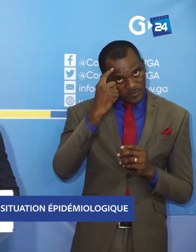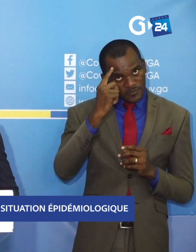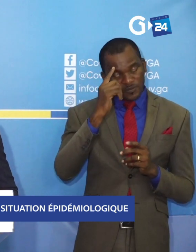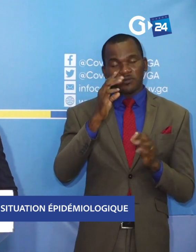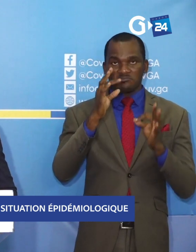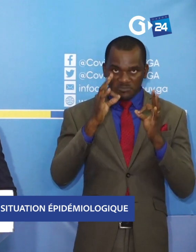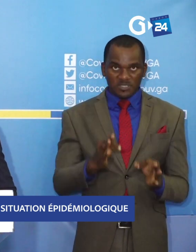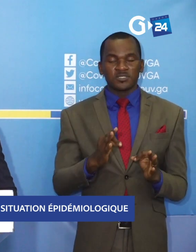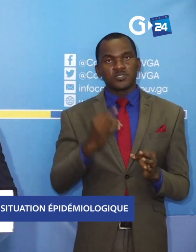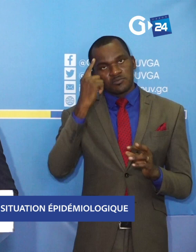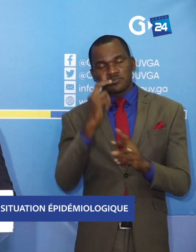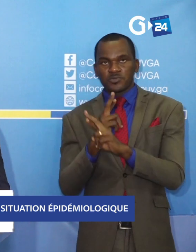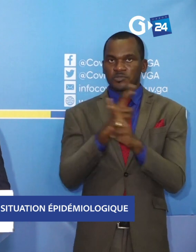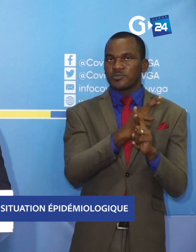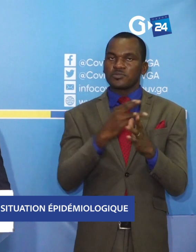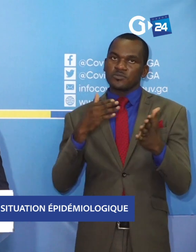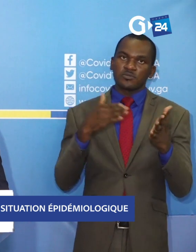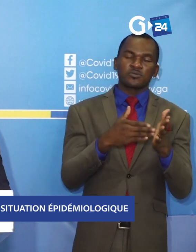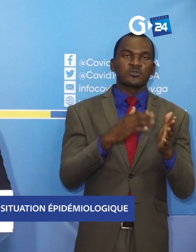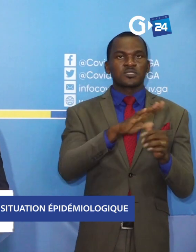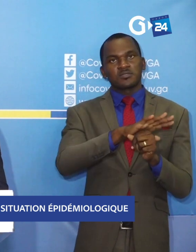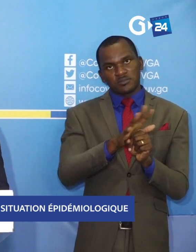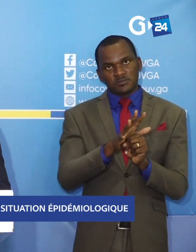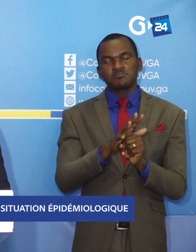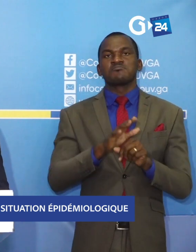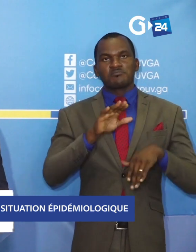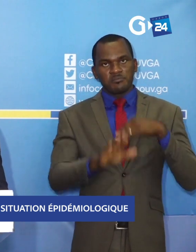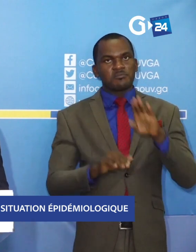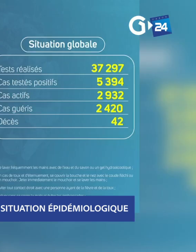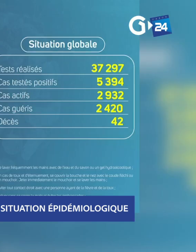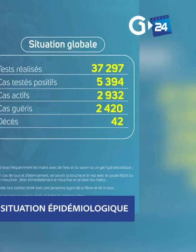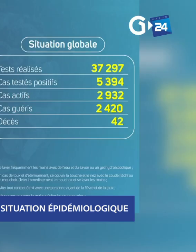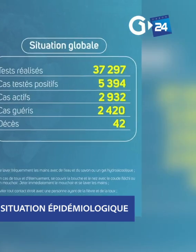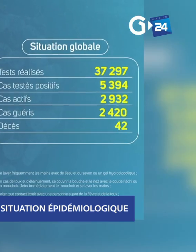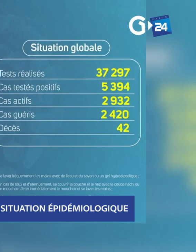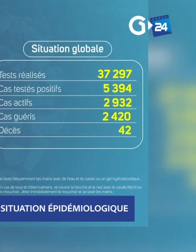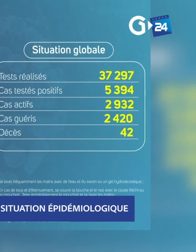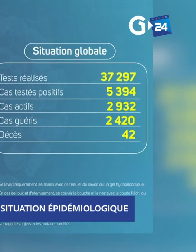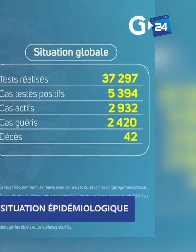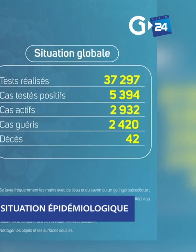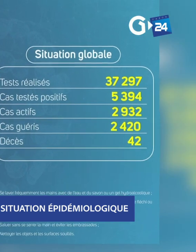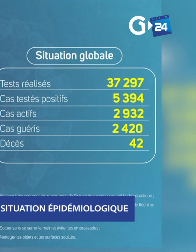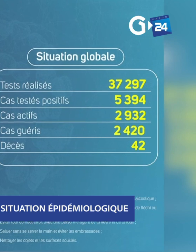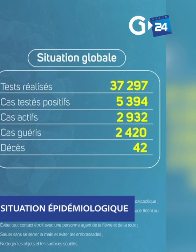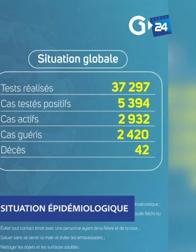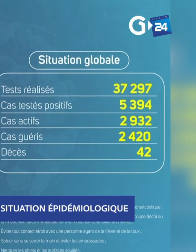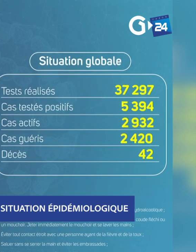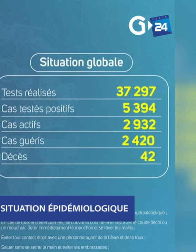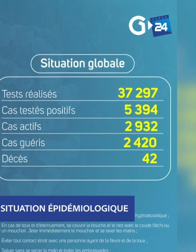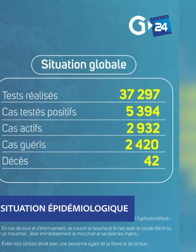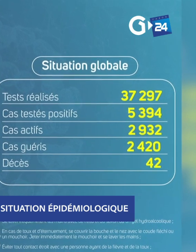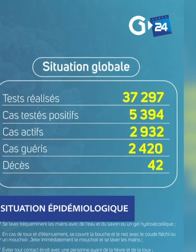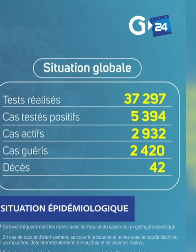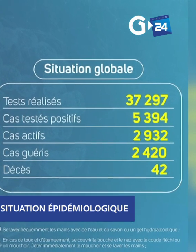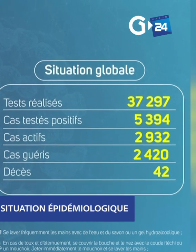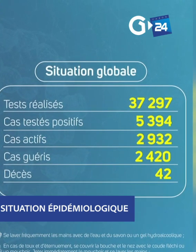en matière de riposte contre la COVID-19 donnent des fruits. En matière de déconfinement, les inconnues scientifiques sont